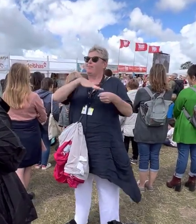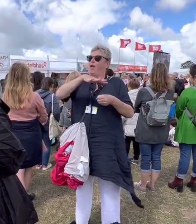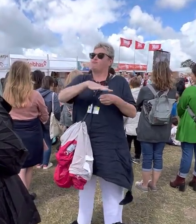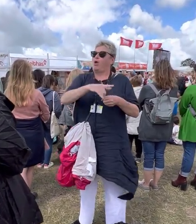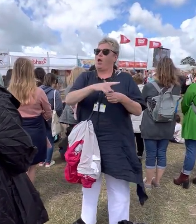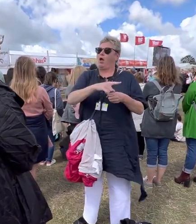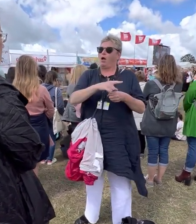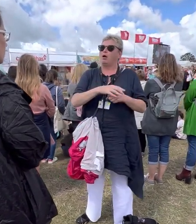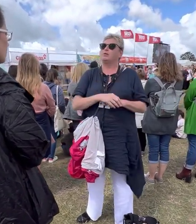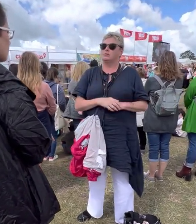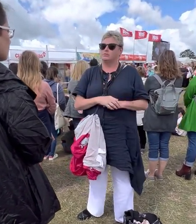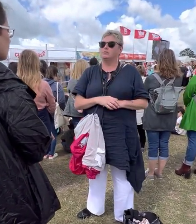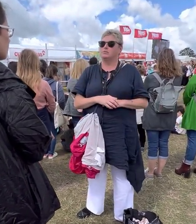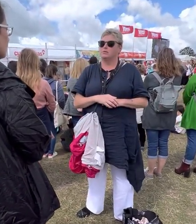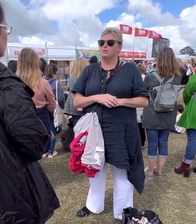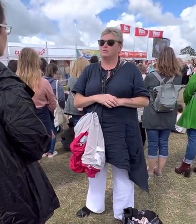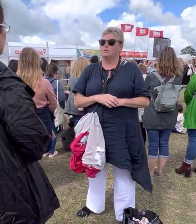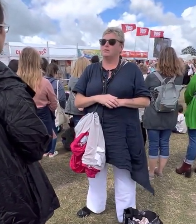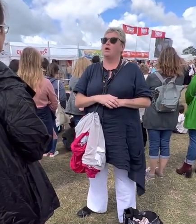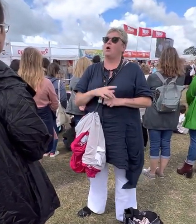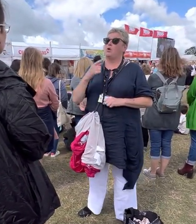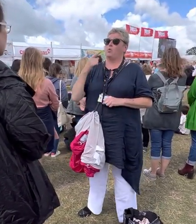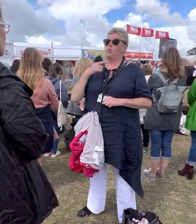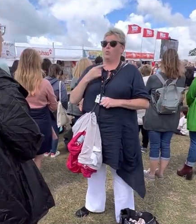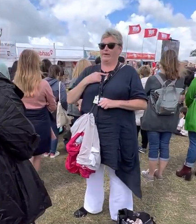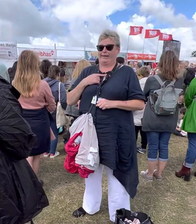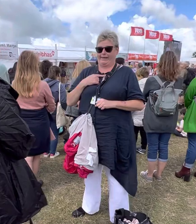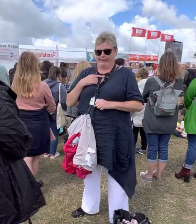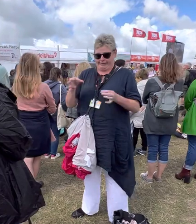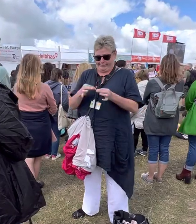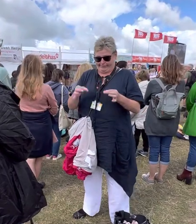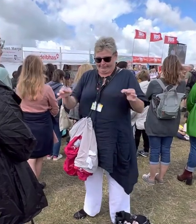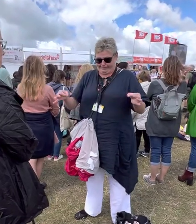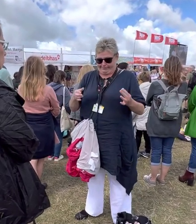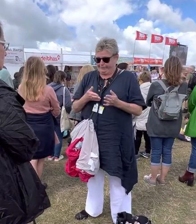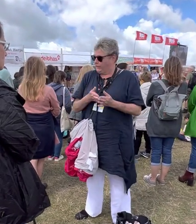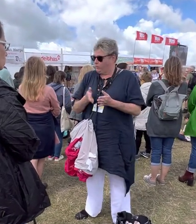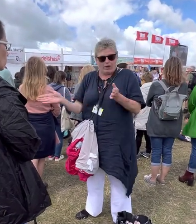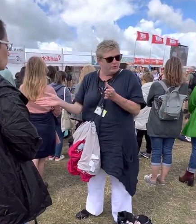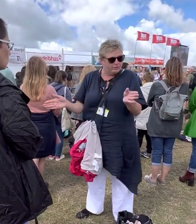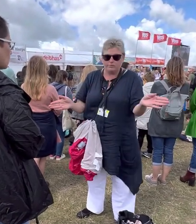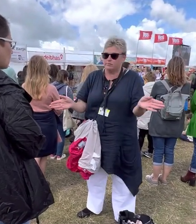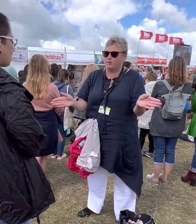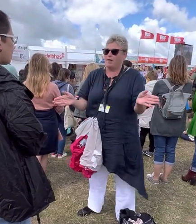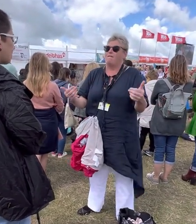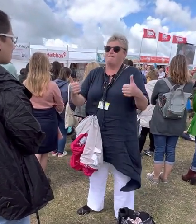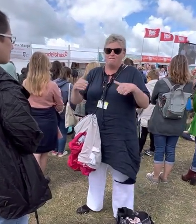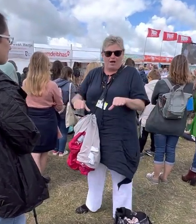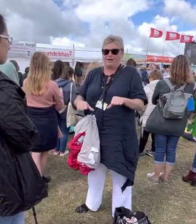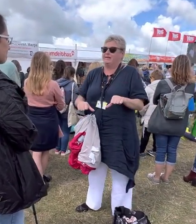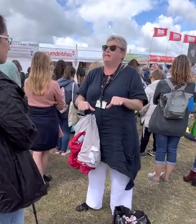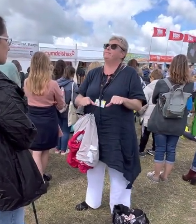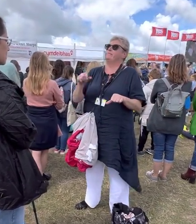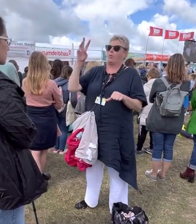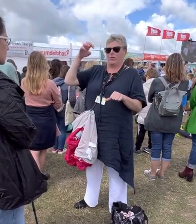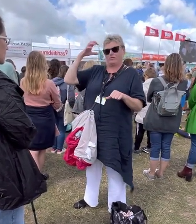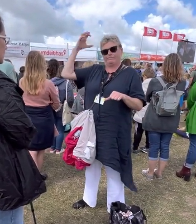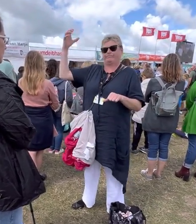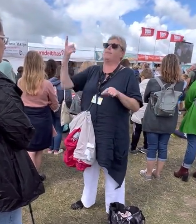benodol. Rydym ar groesfa'n gyfeillion. O'r ddiwedd, mae Llywodraeth Cymru wedi ymateb i'r